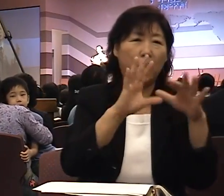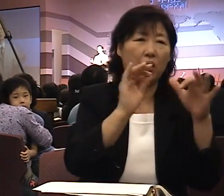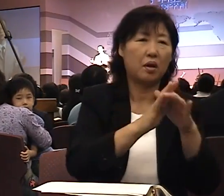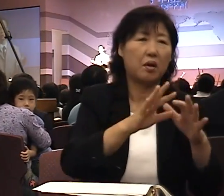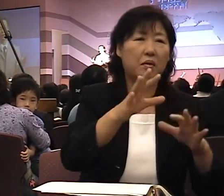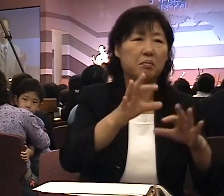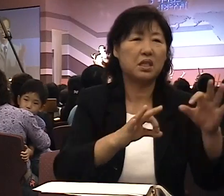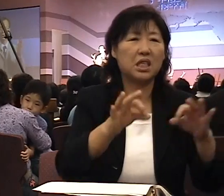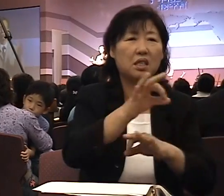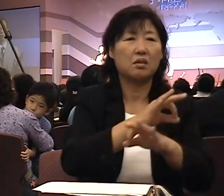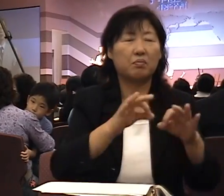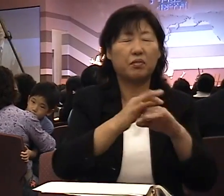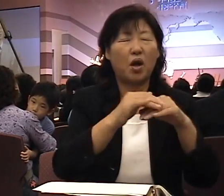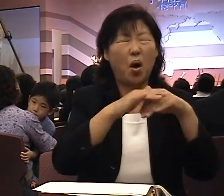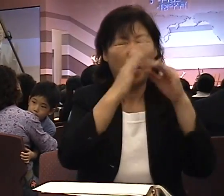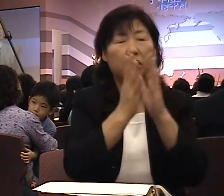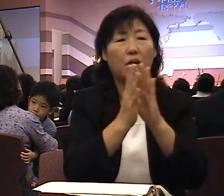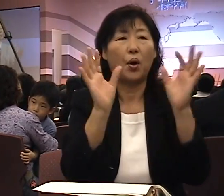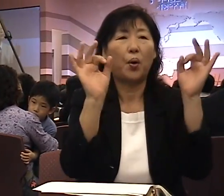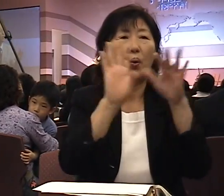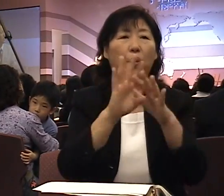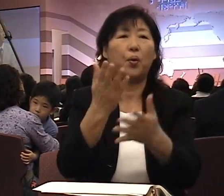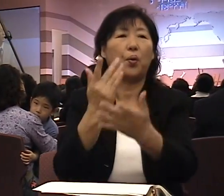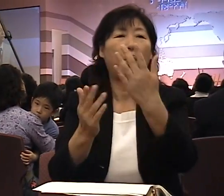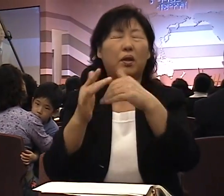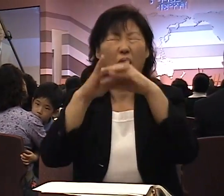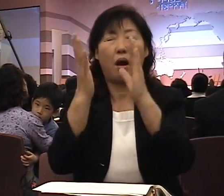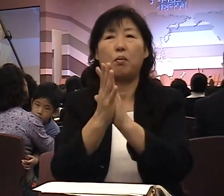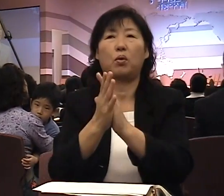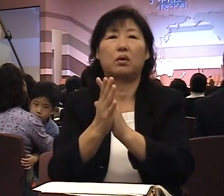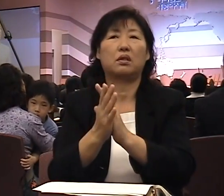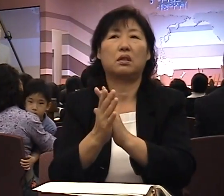다 없어질 수 있습니다. 그러나 이 모든 것들은 다시 세울 수 있는 거예요.